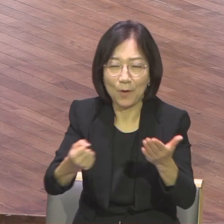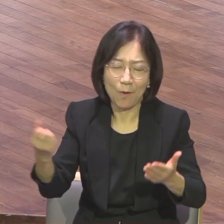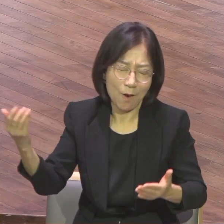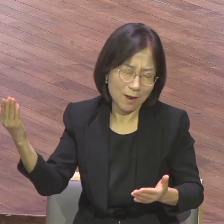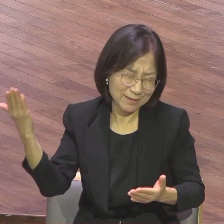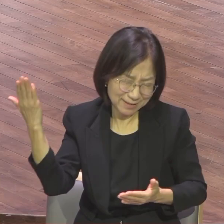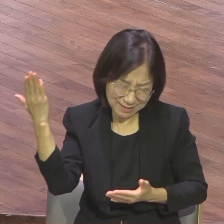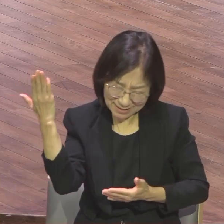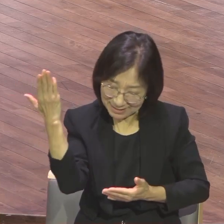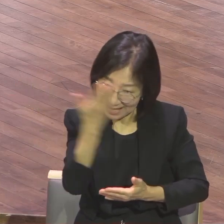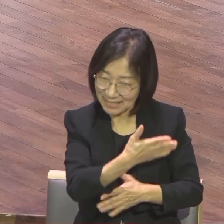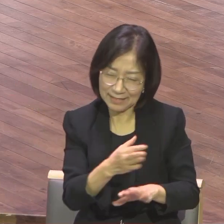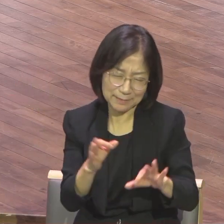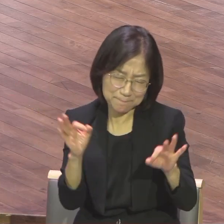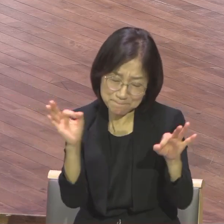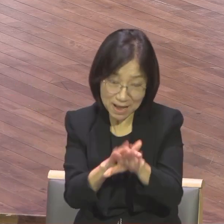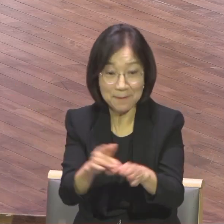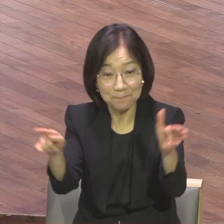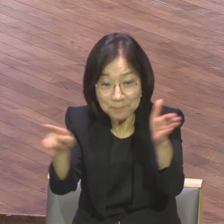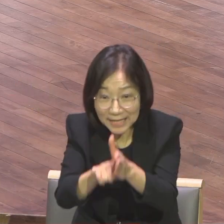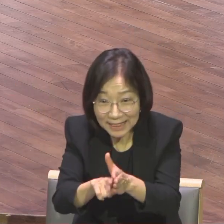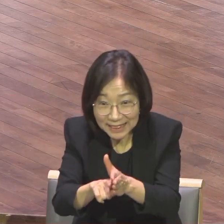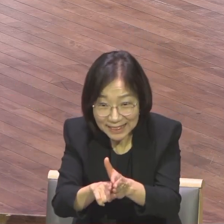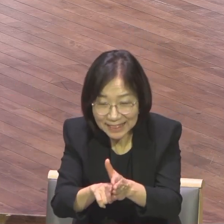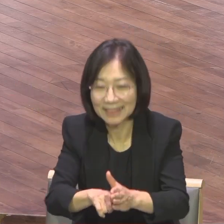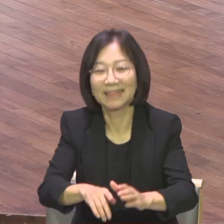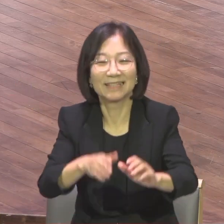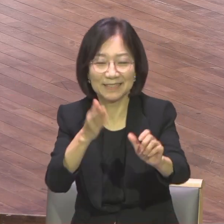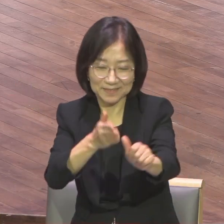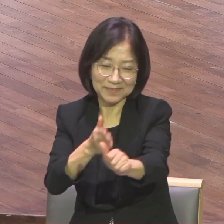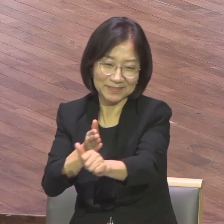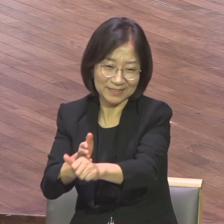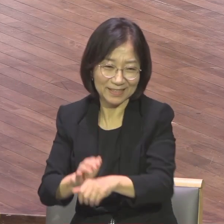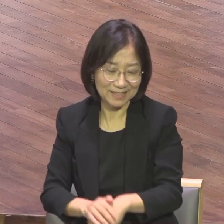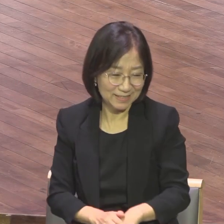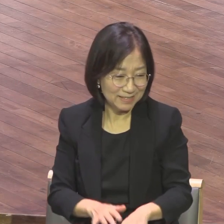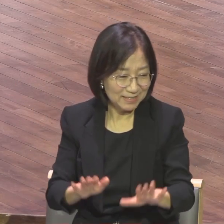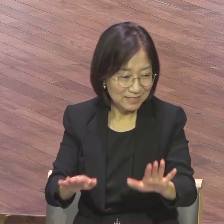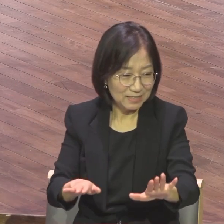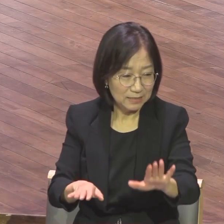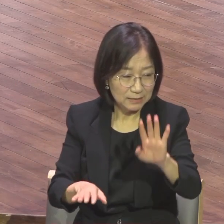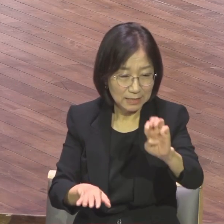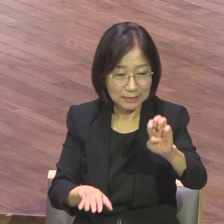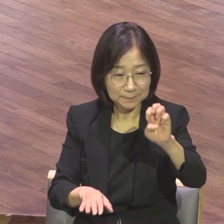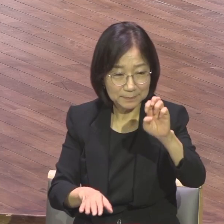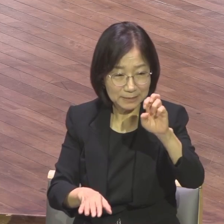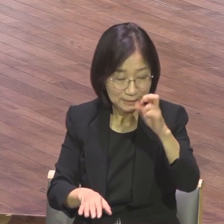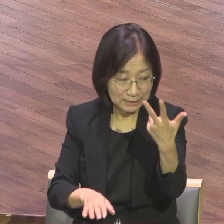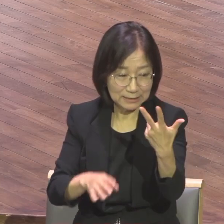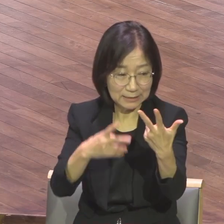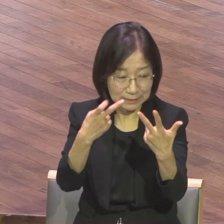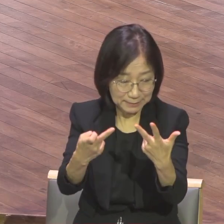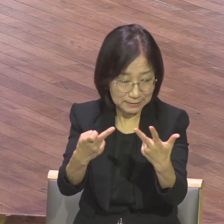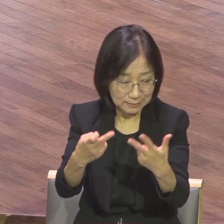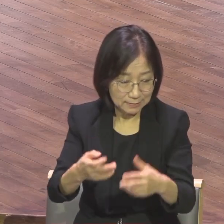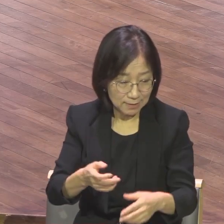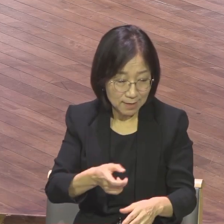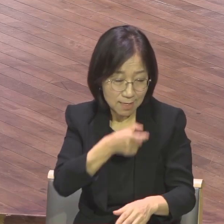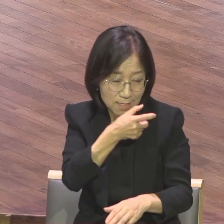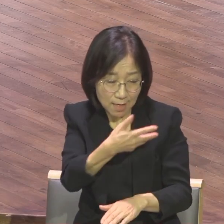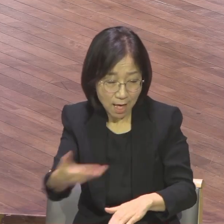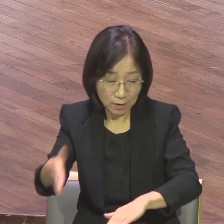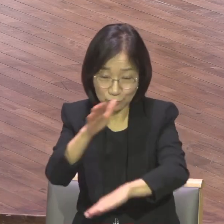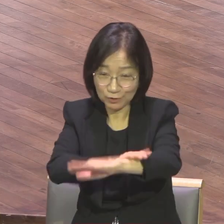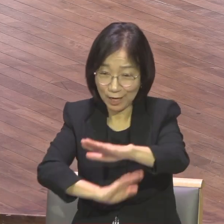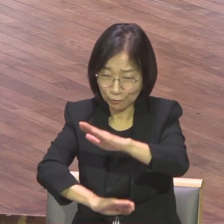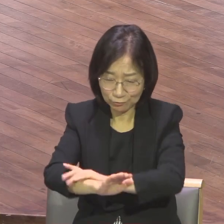바랍니다. 치유된 줄 믿고 축복합니다. 자, 12절 봅니다. 강 좌우가에는